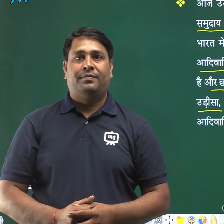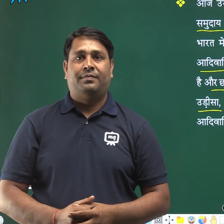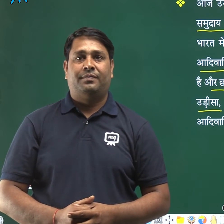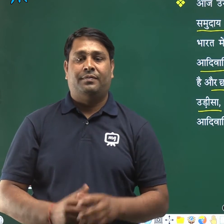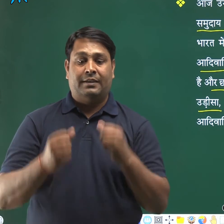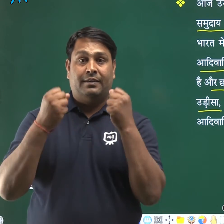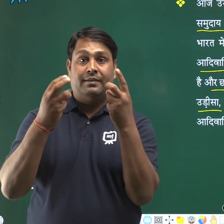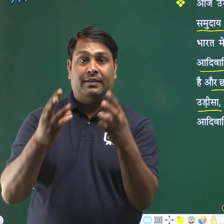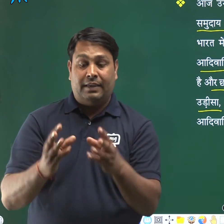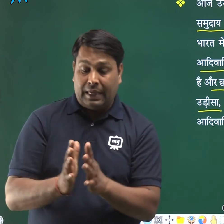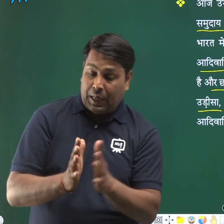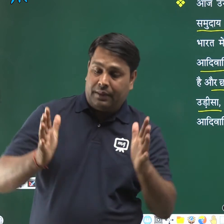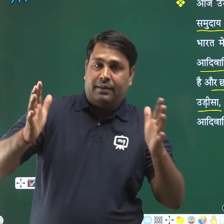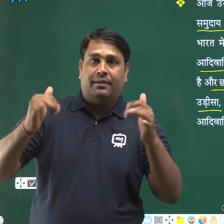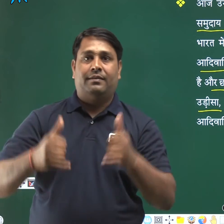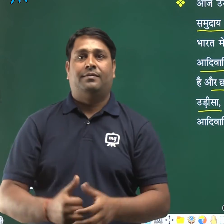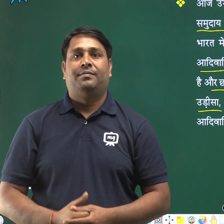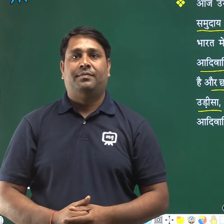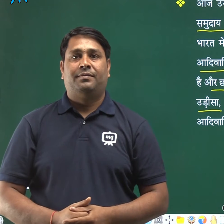संख्या अधिक है।